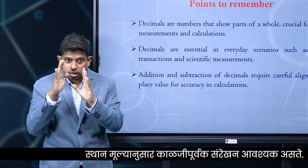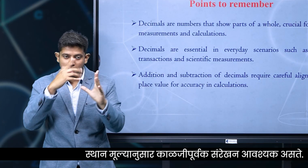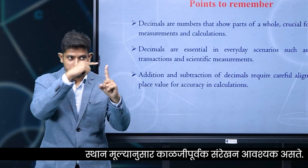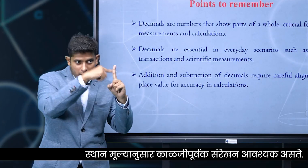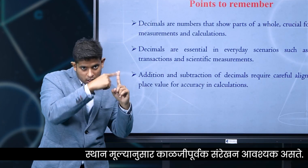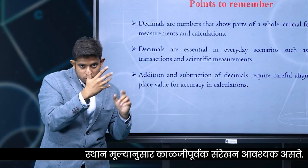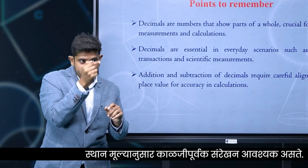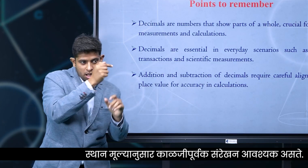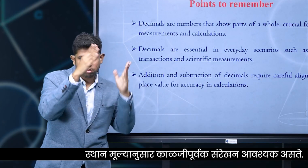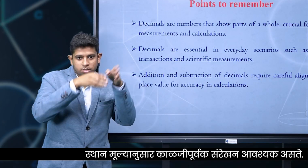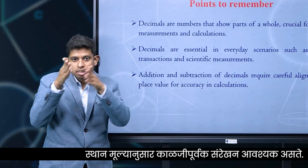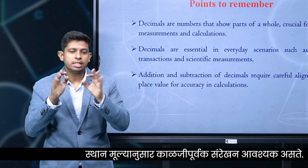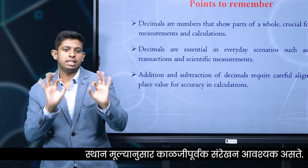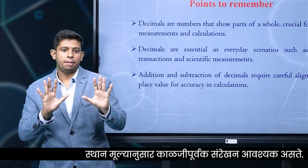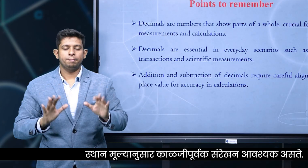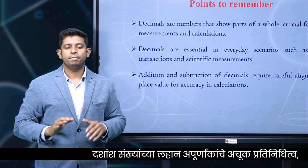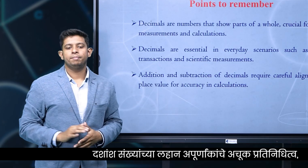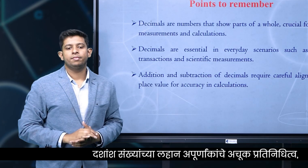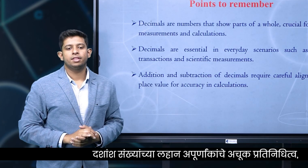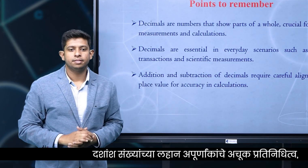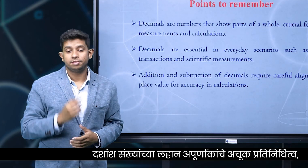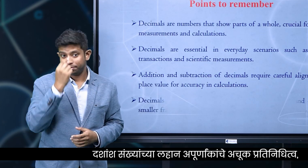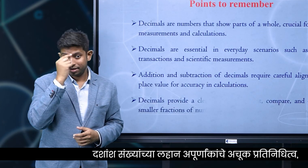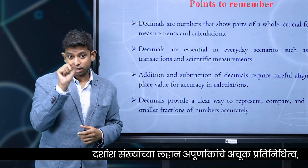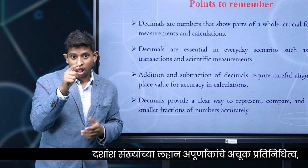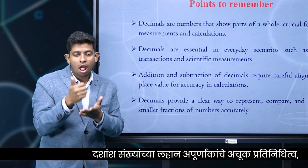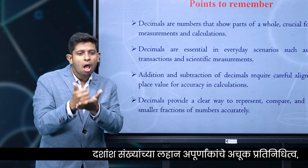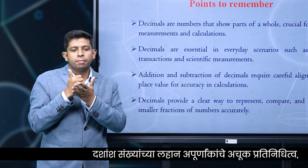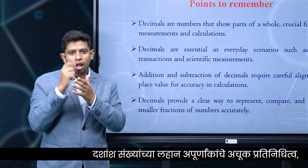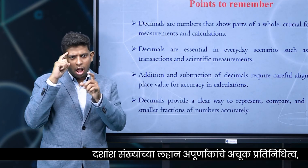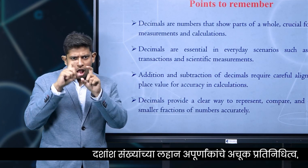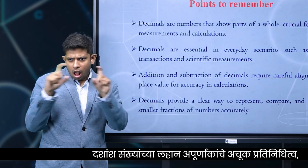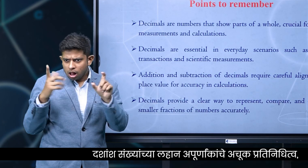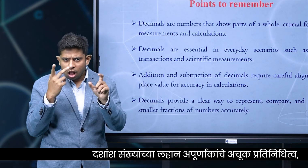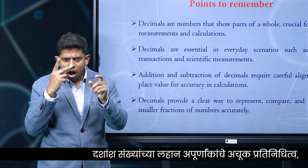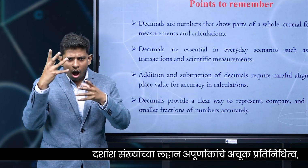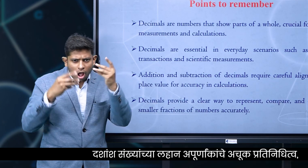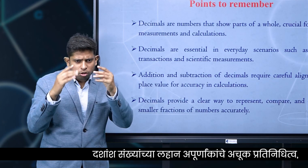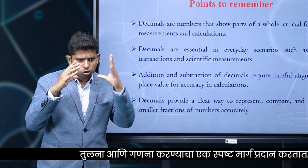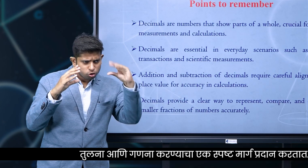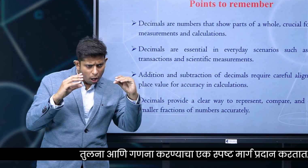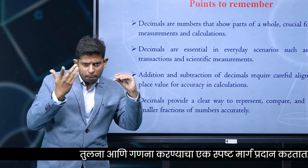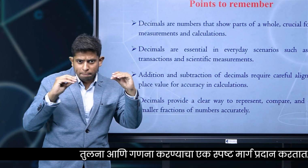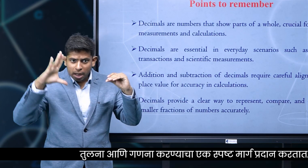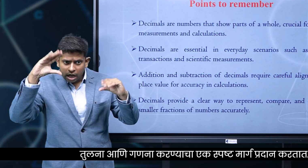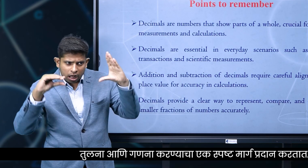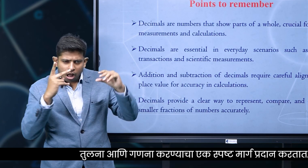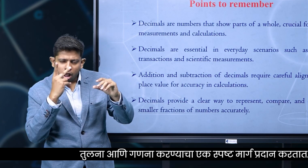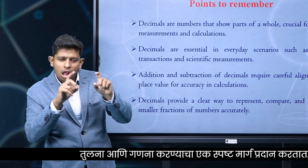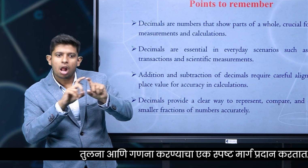संरेखन आवश्यक असते. दशांश संख्यांच्या लहान अपूर्णांकांचे अचूक प्रतिनिधित्व तुलना आणि गणना करण्याचा एक